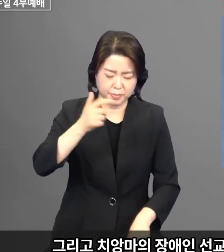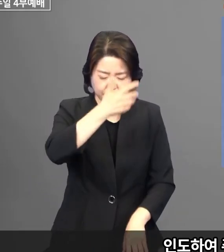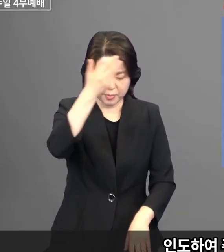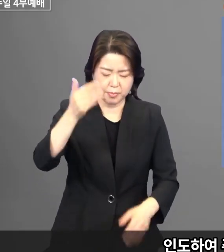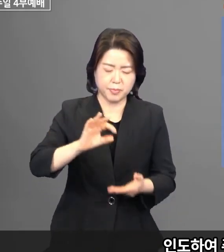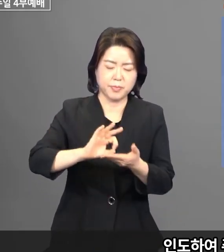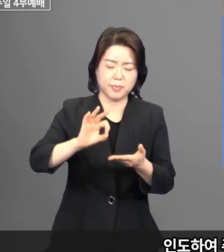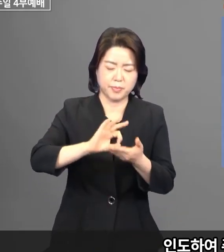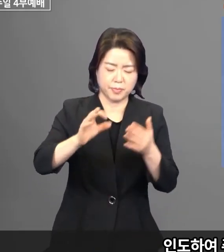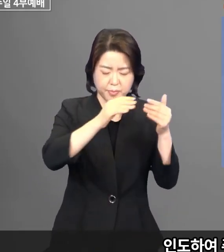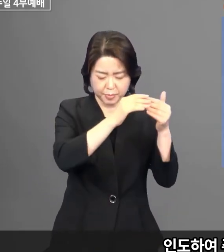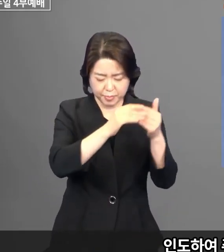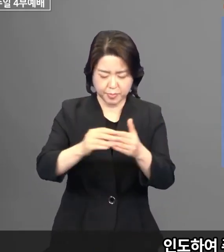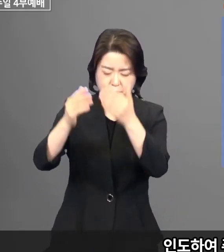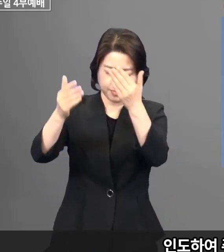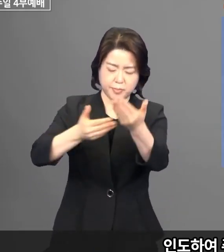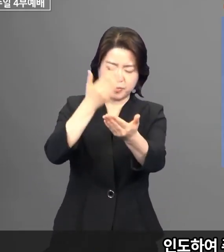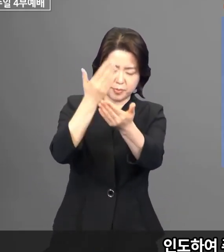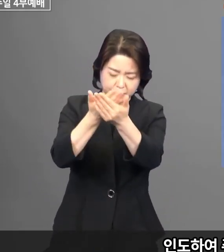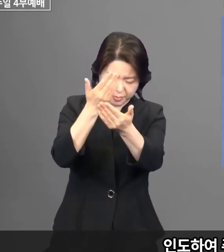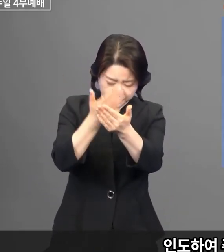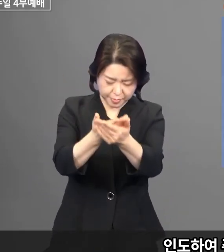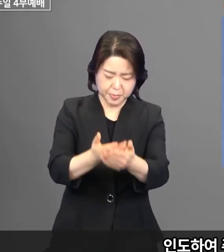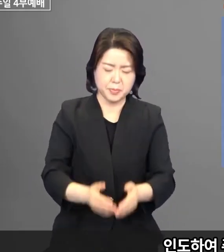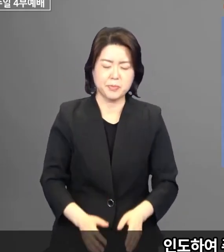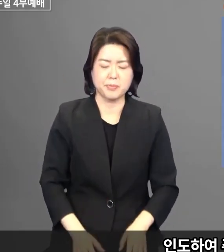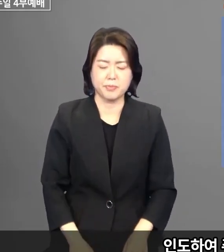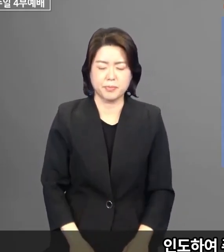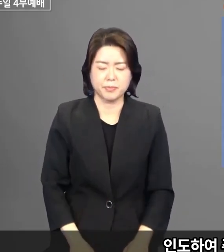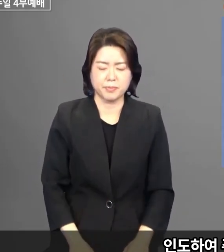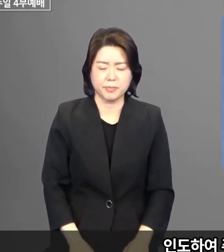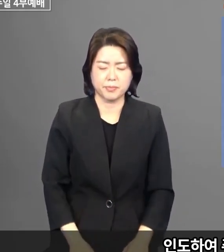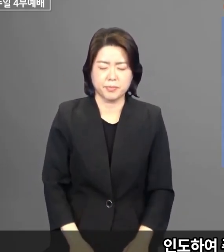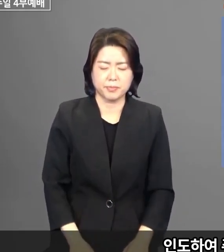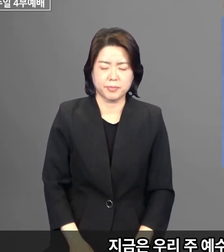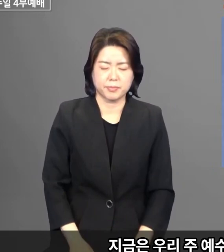쓰여지도록 인도하여 주시옵소서.